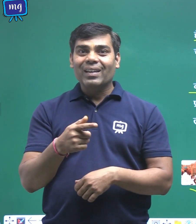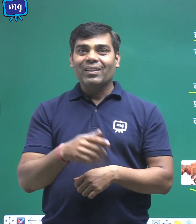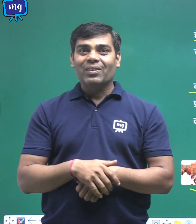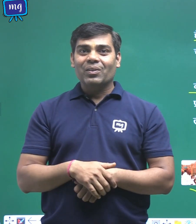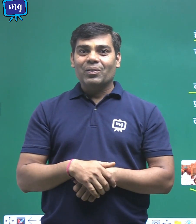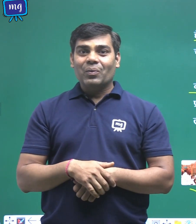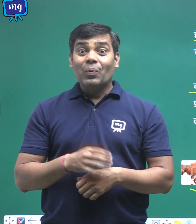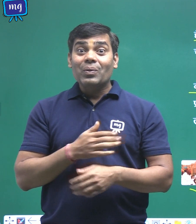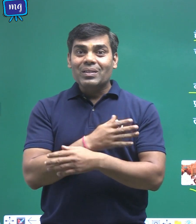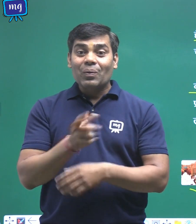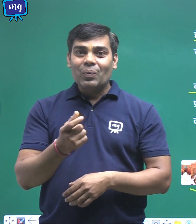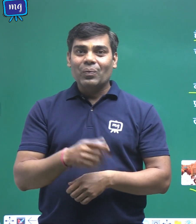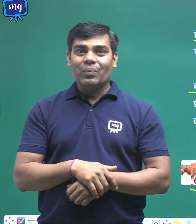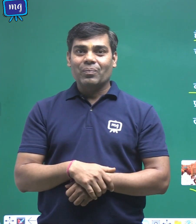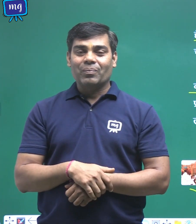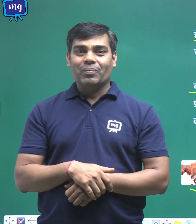उत्सव